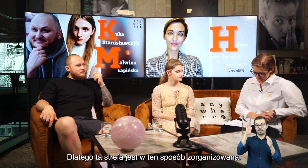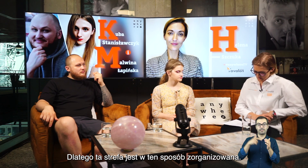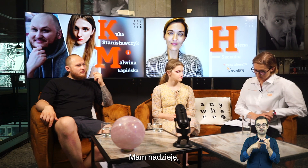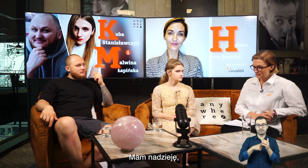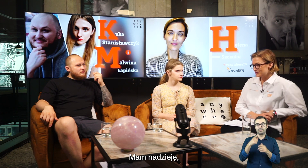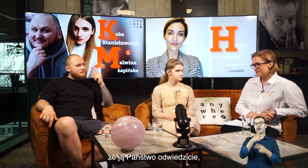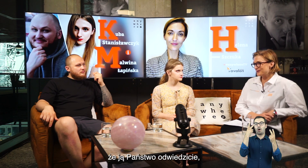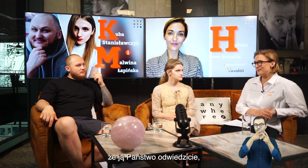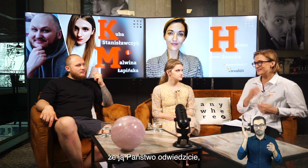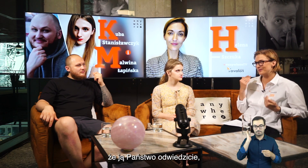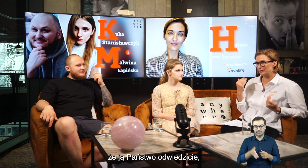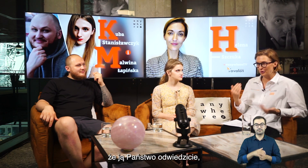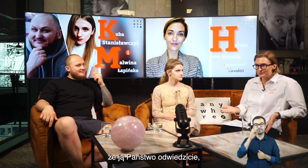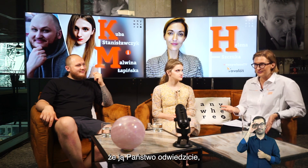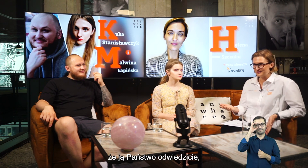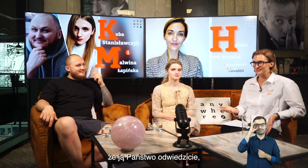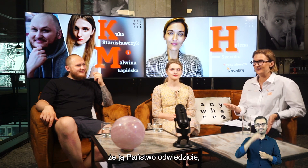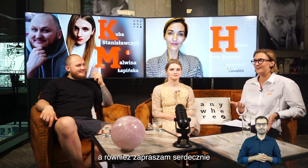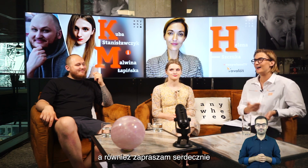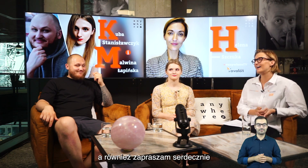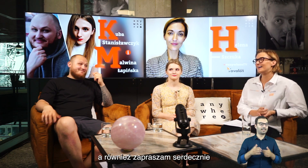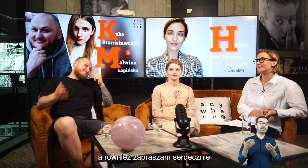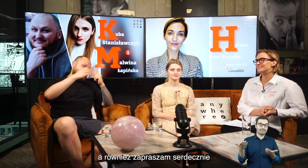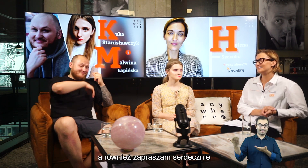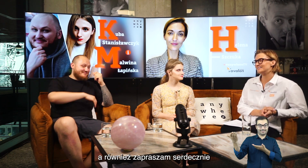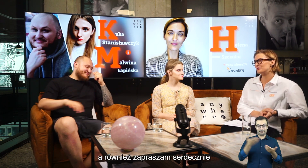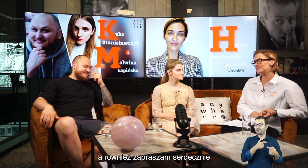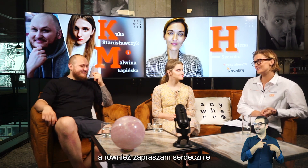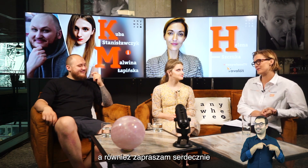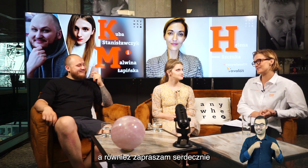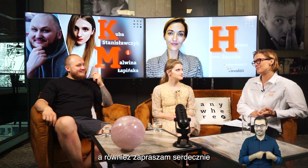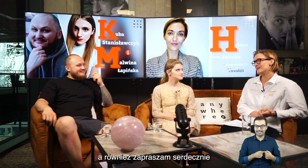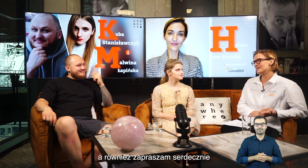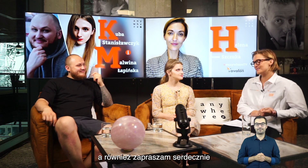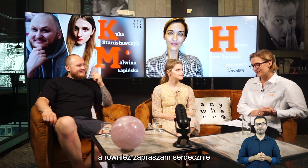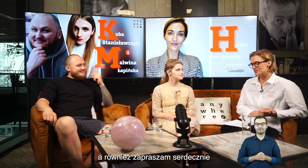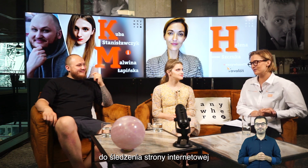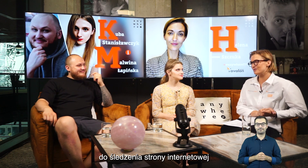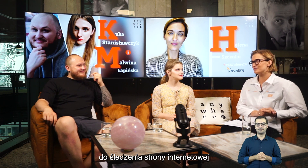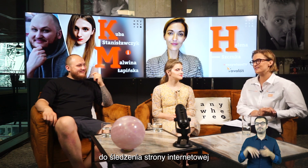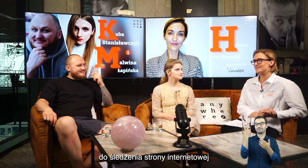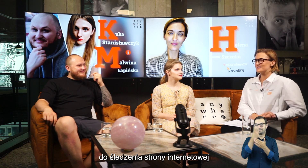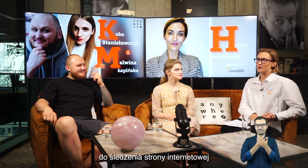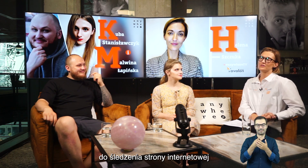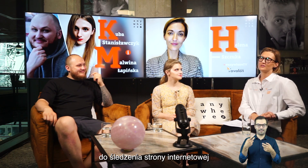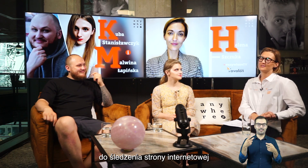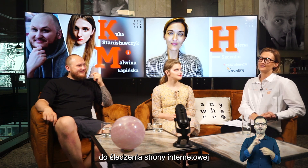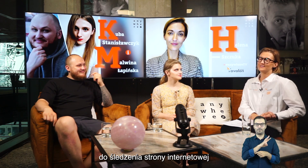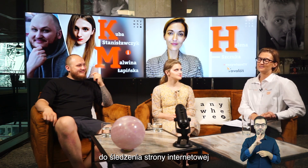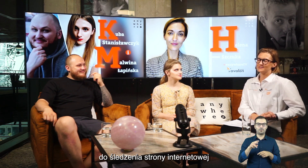zorganizowana. Mam nadzieję, że ją Państwo odwiedzicie, a również zapraszam serdecznie do śledzenia